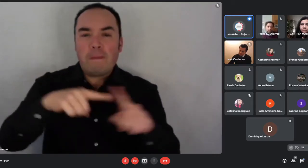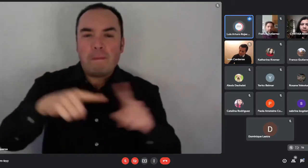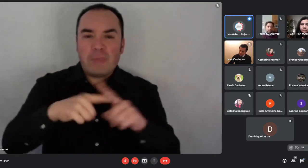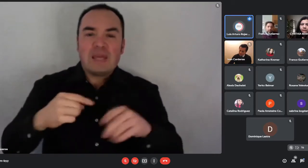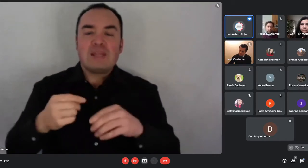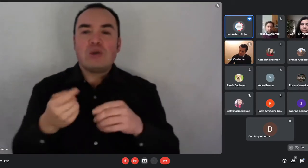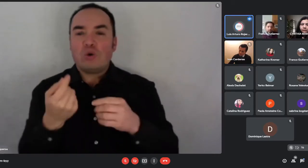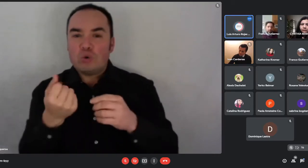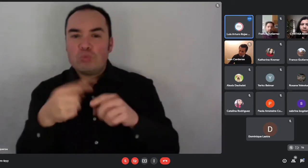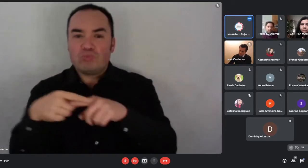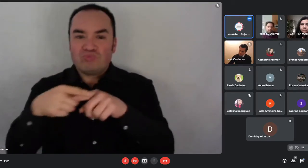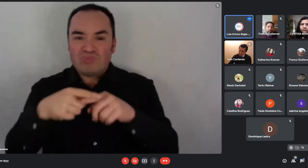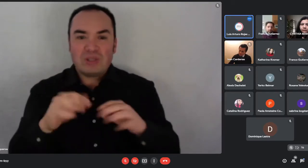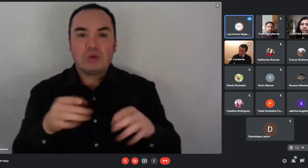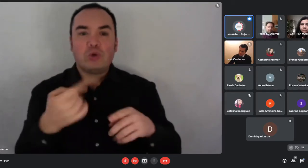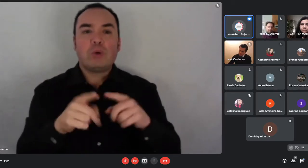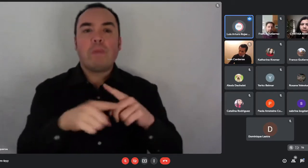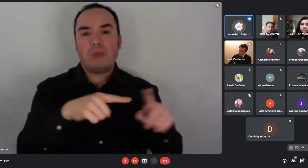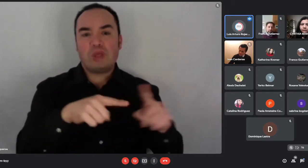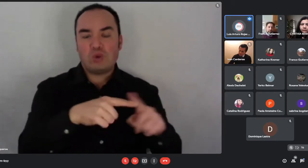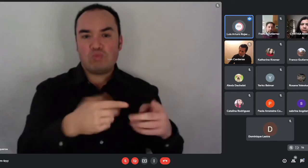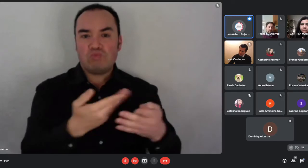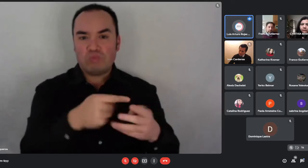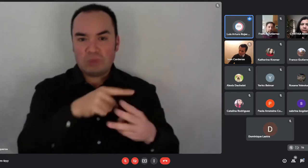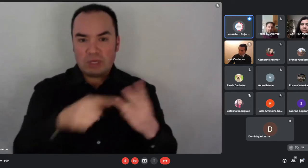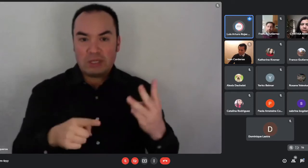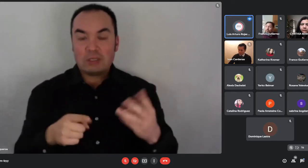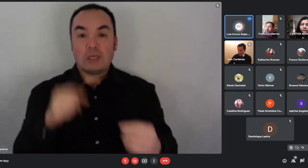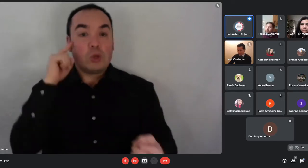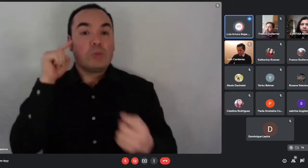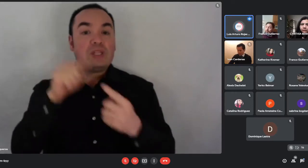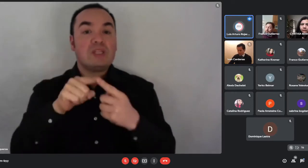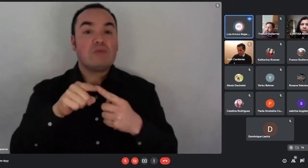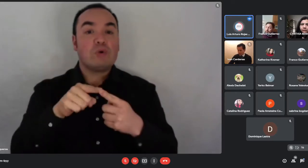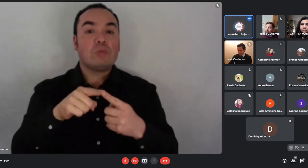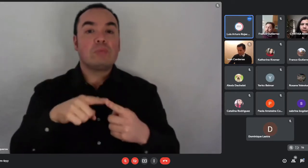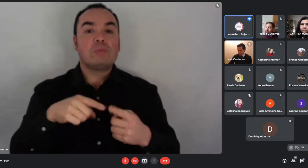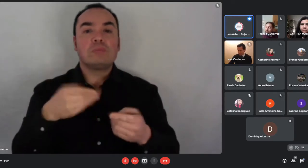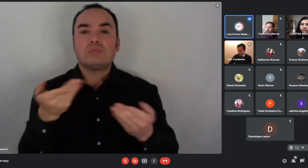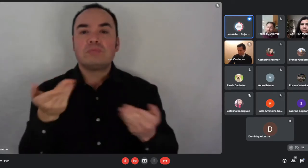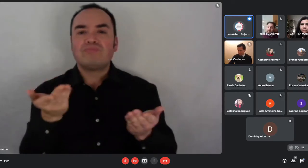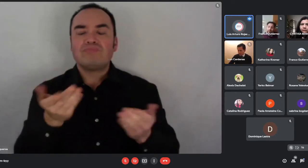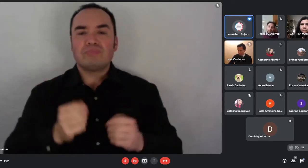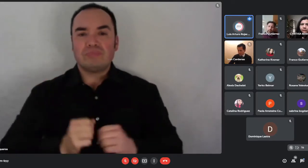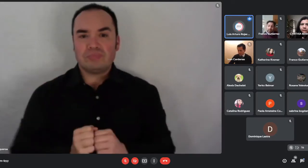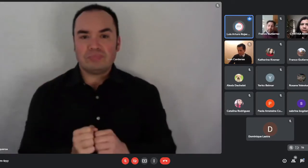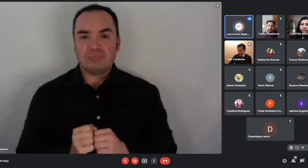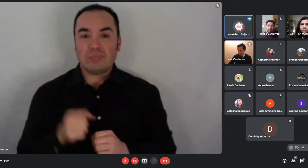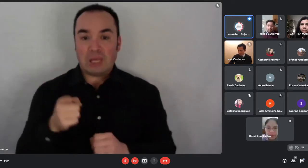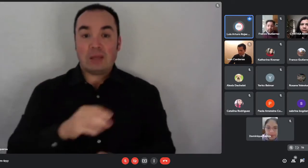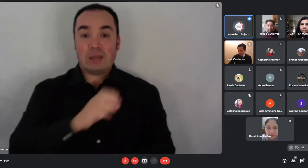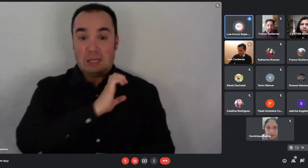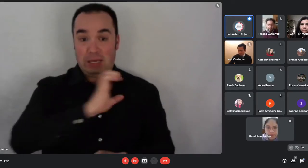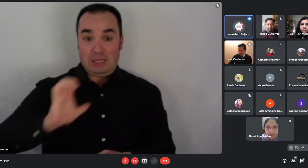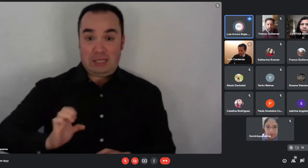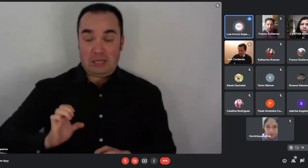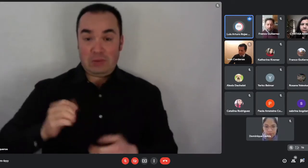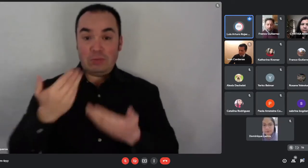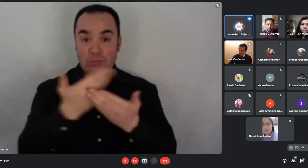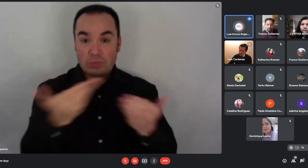del DS-01 básicamente es que el Estado le va a entregar a aquellas familias que no son dueñas de una vivienda, aquellas